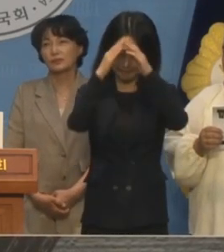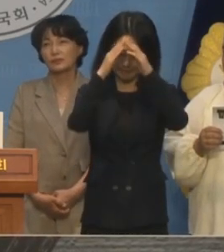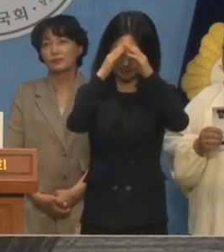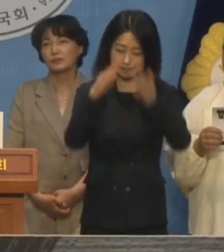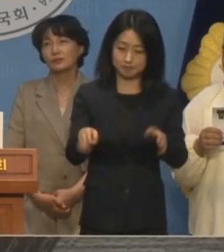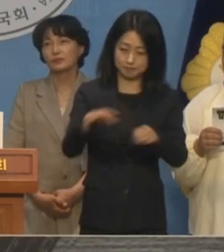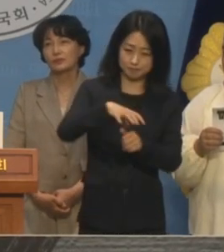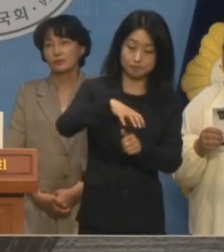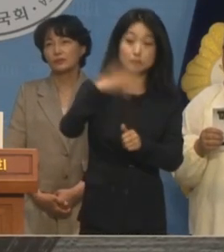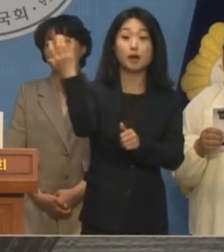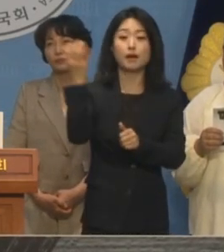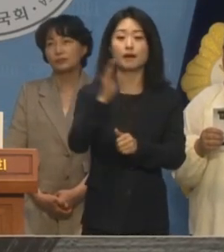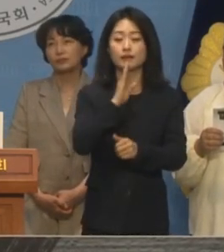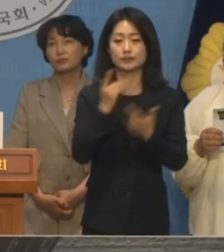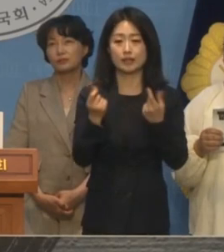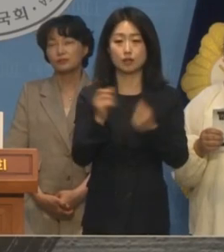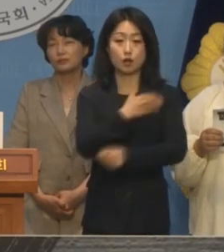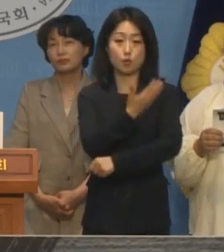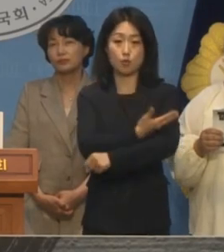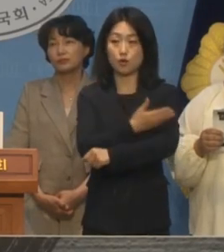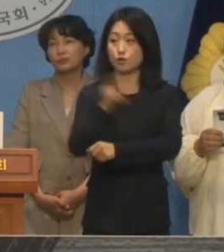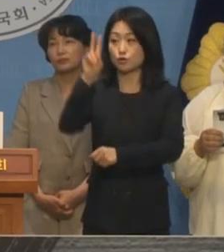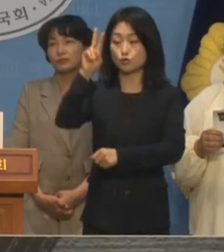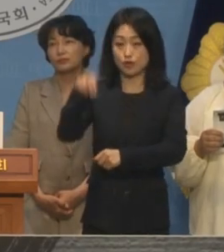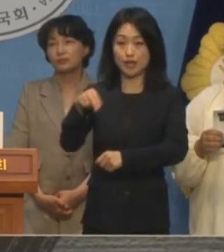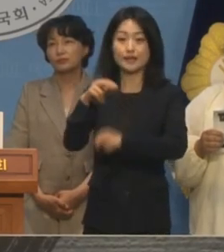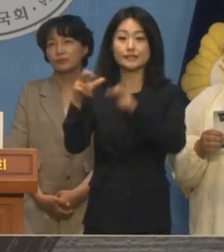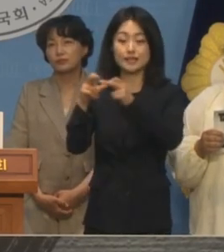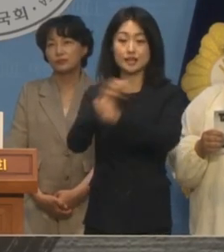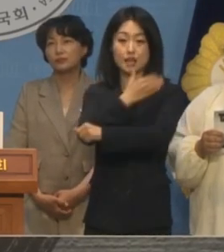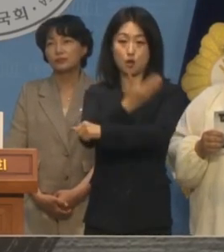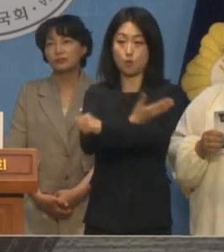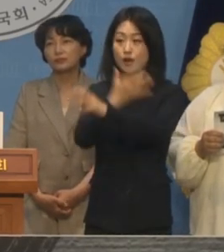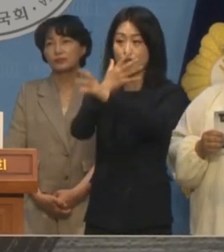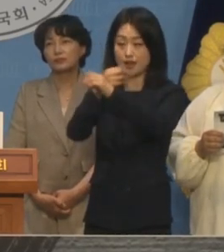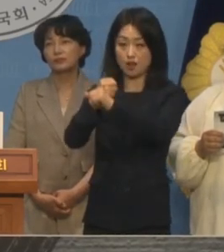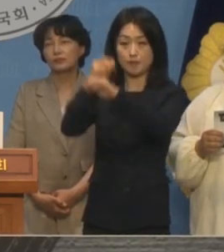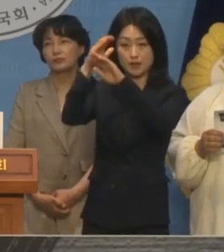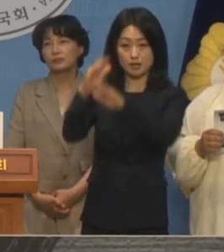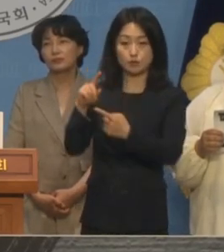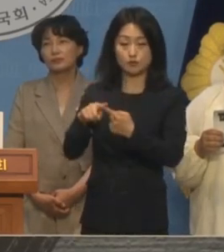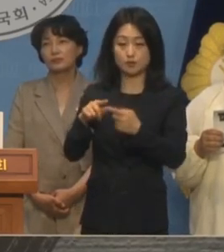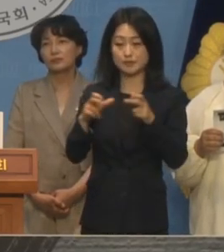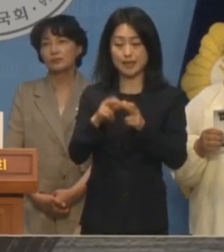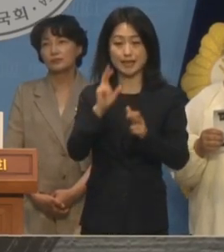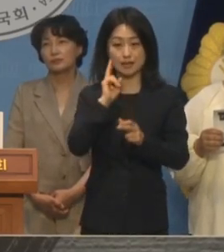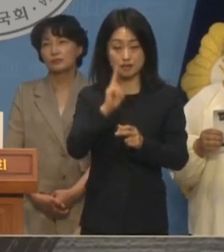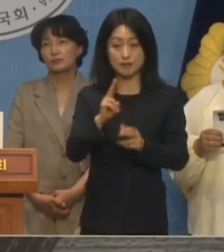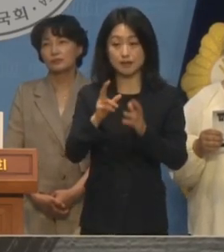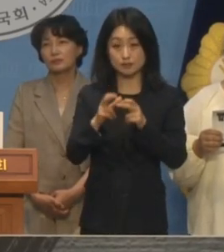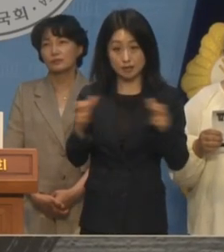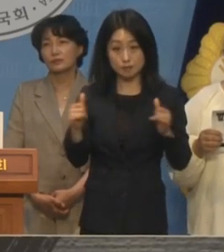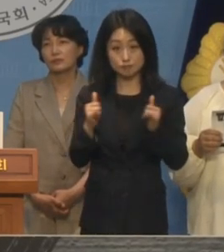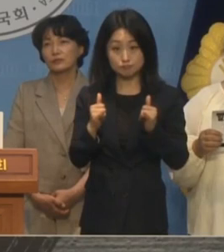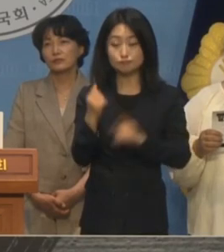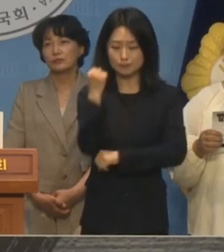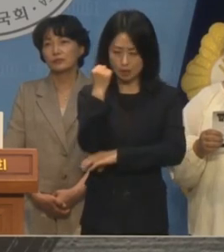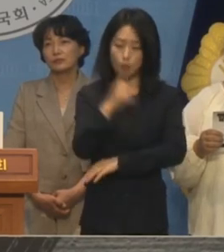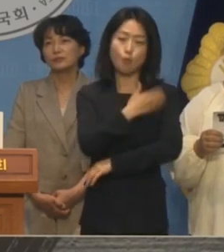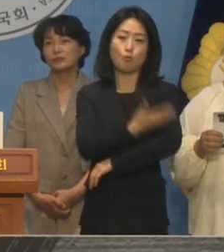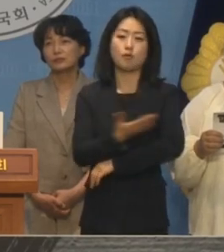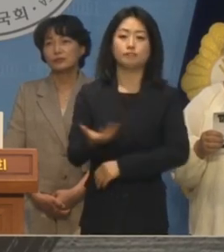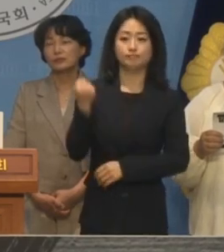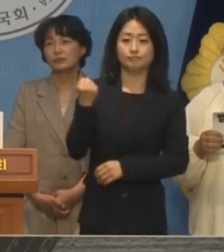특별한 논쟁거리가 아닙니다. 유엔 장애인 권리 협약에서도 이야기하고 있는 중증 장애인의 아주 기본적이고 필수적인